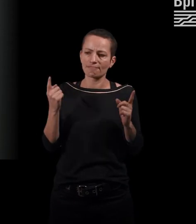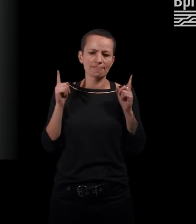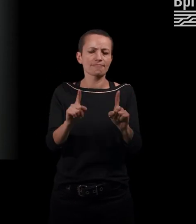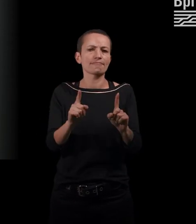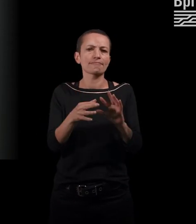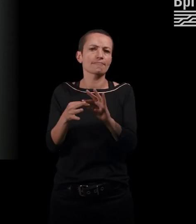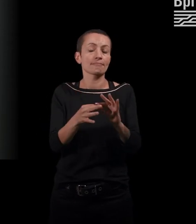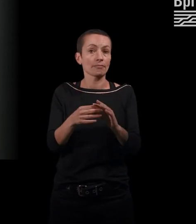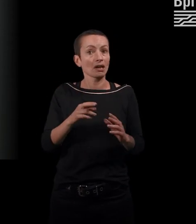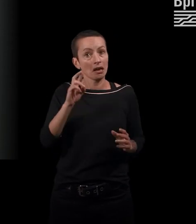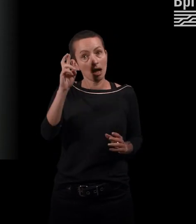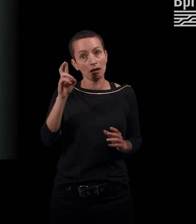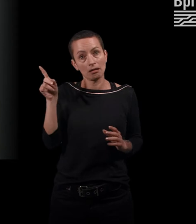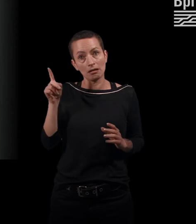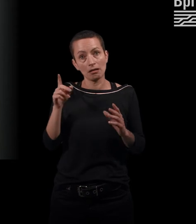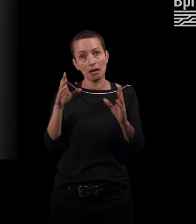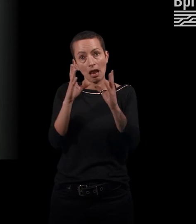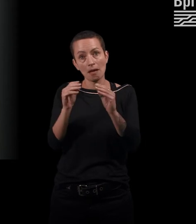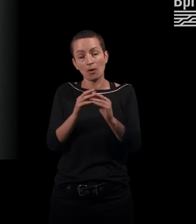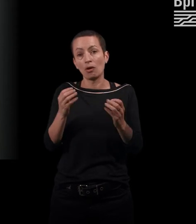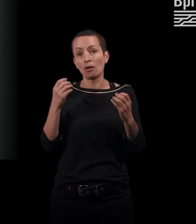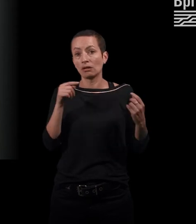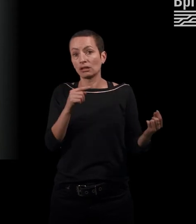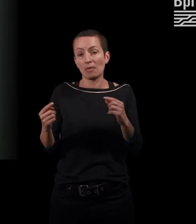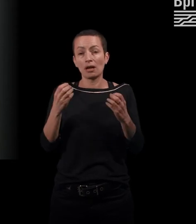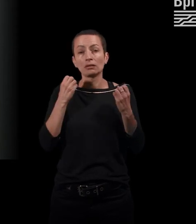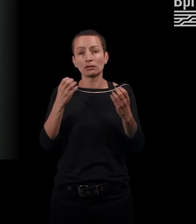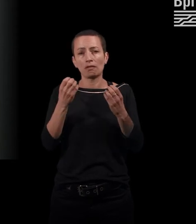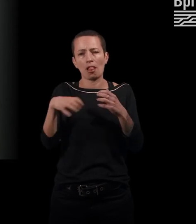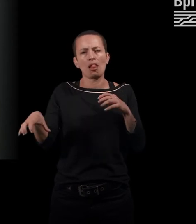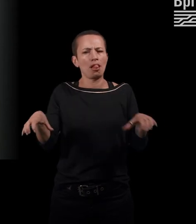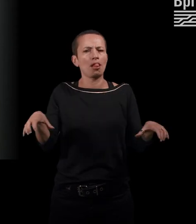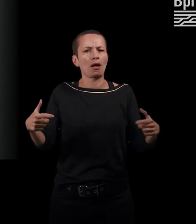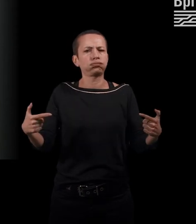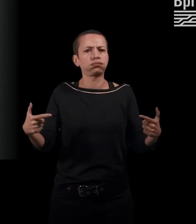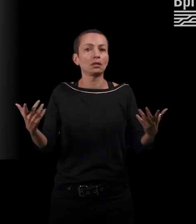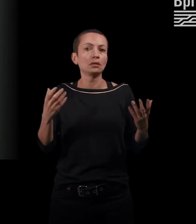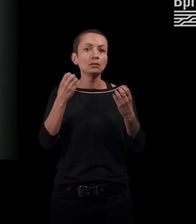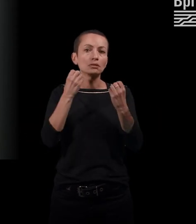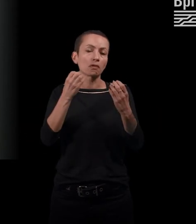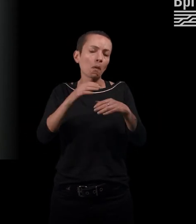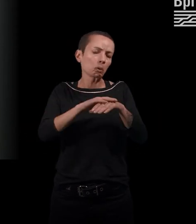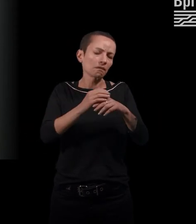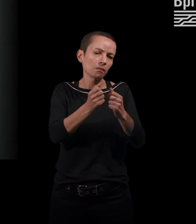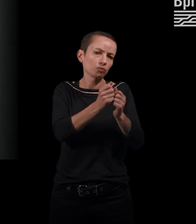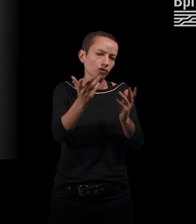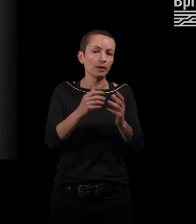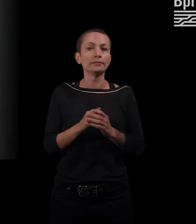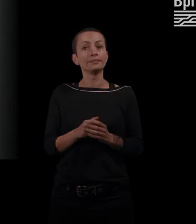qui les a réunis. Et ça, c'est rare au Liban parce que les débats sont très souvent très clivants et pour plusieurs